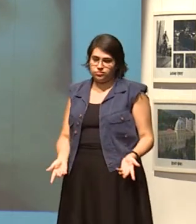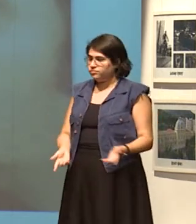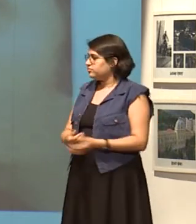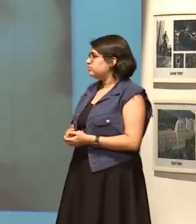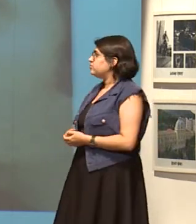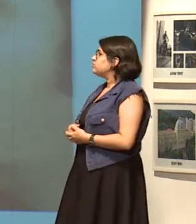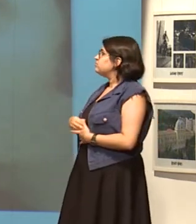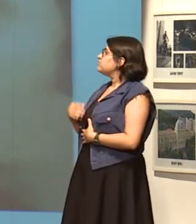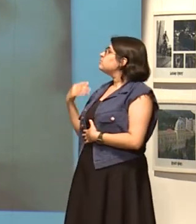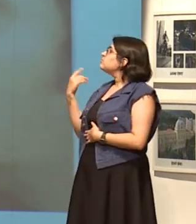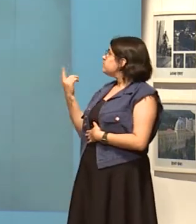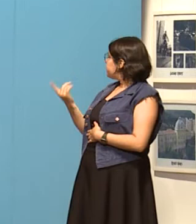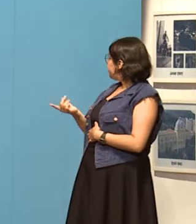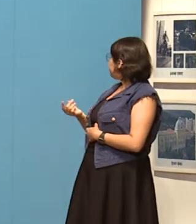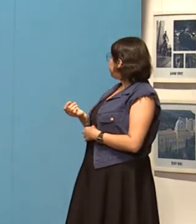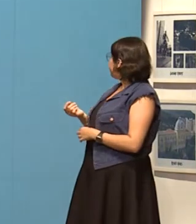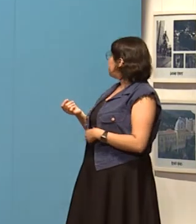volta e ela é agredida novamente.